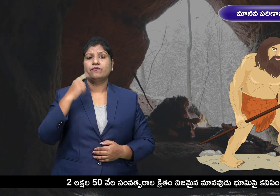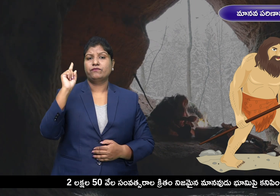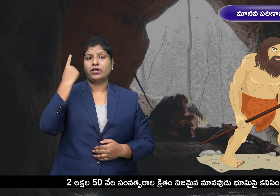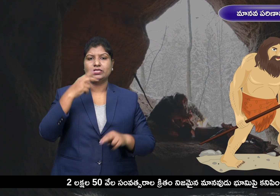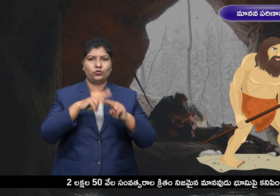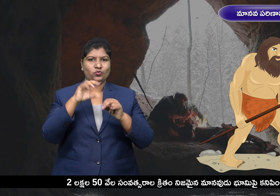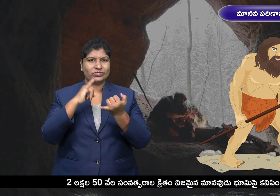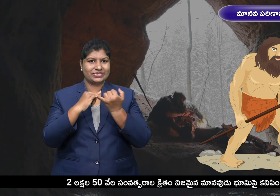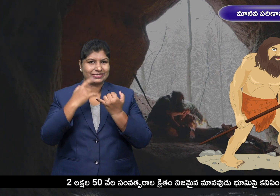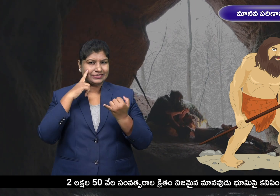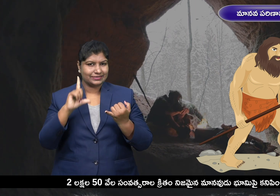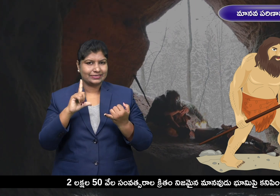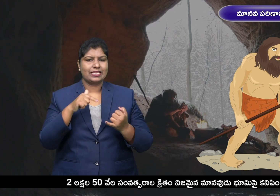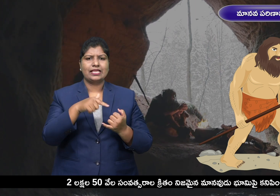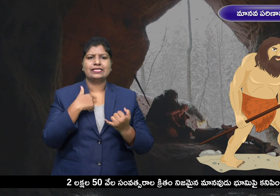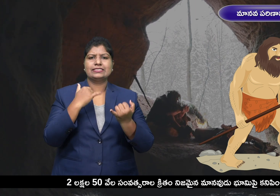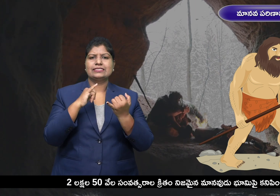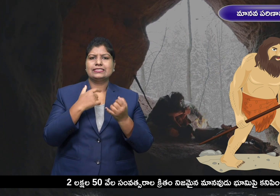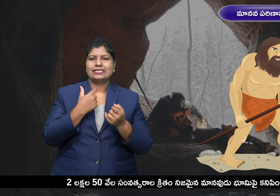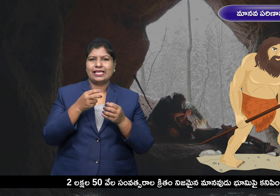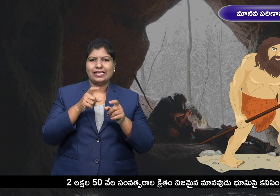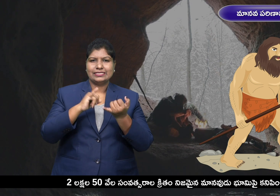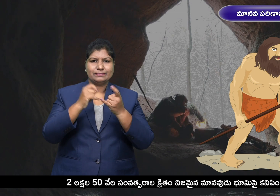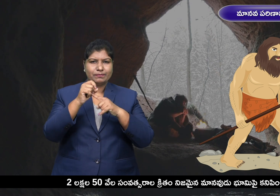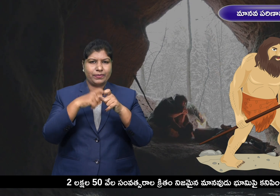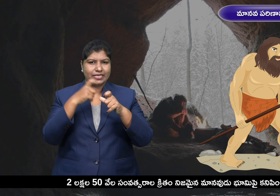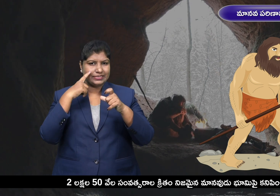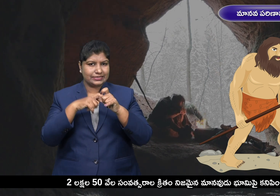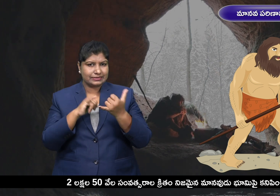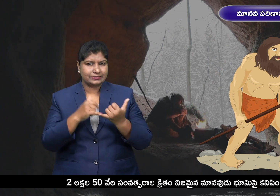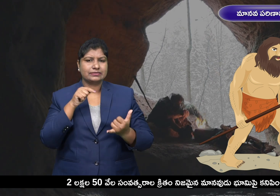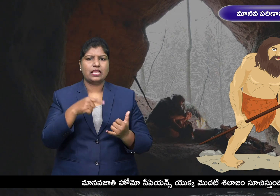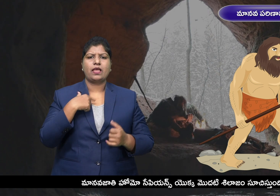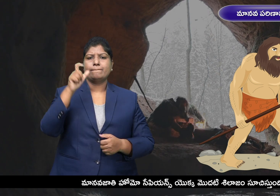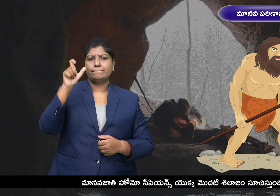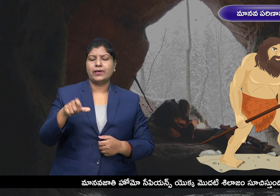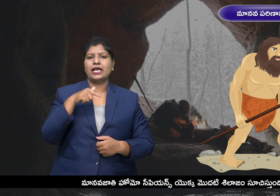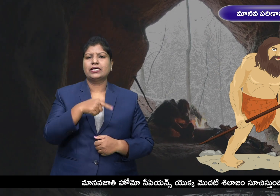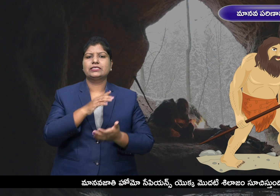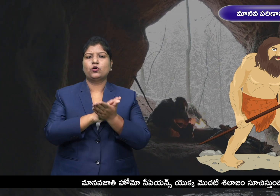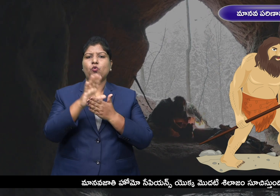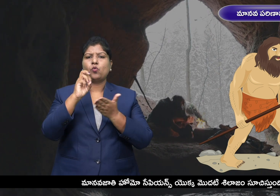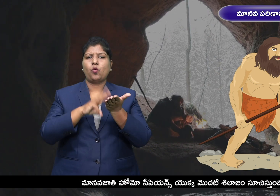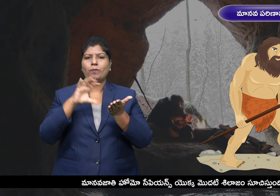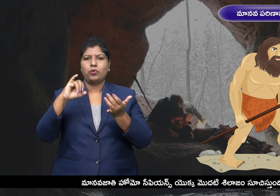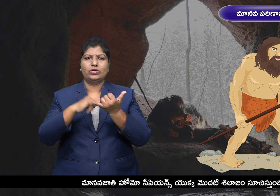2,50,000 సంవత్సరాల క్రితం నిజమైన మానవుడు భూమిపై కనిపించాడని మానవజాతి హోమోసేపియన్స్